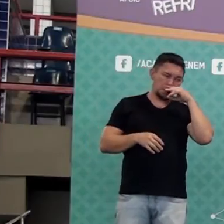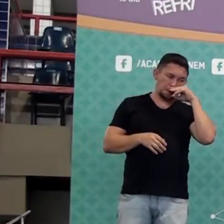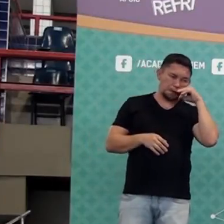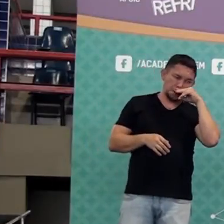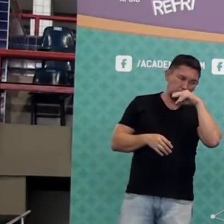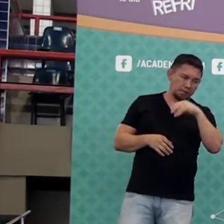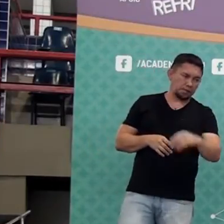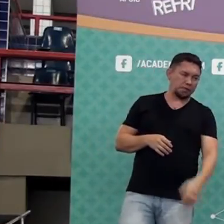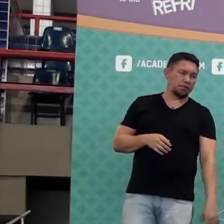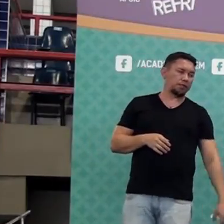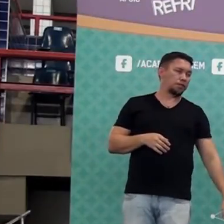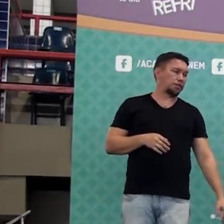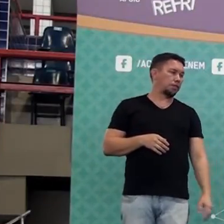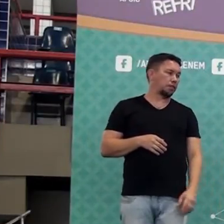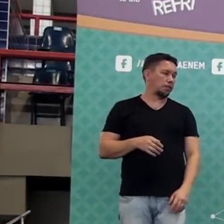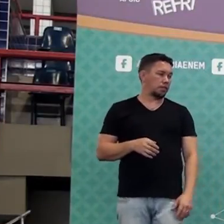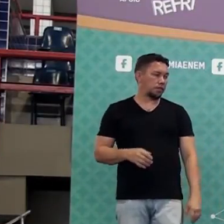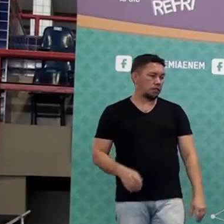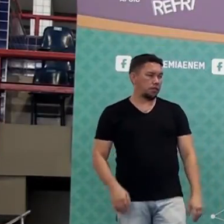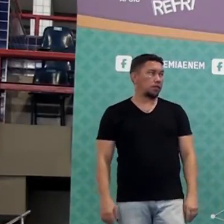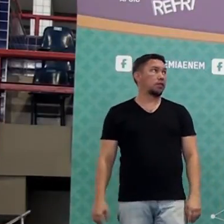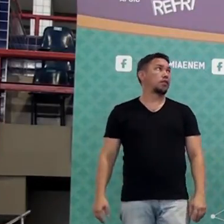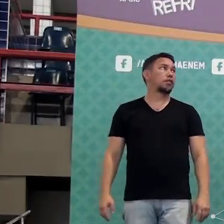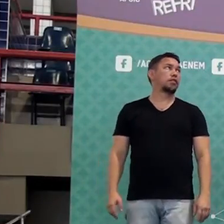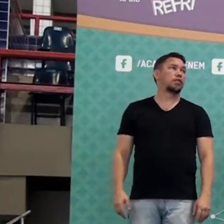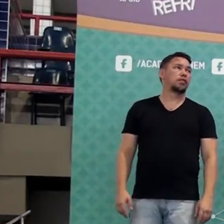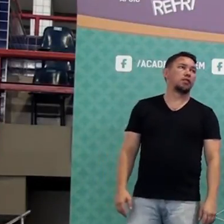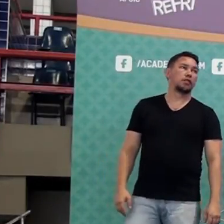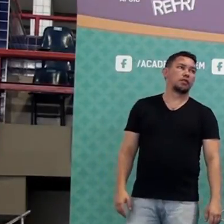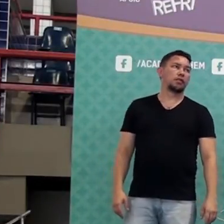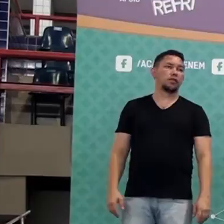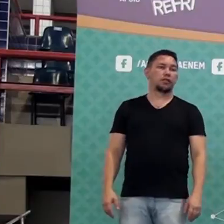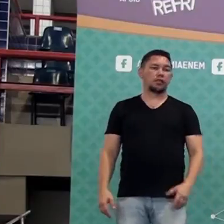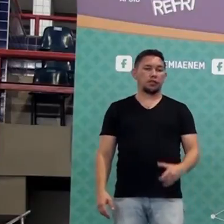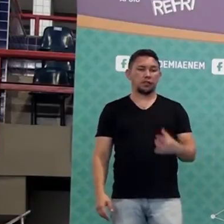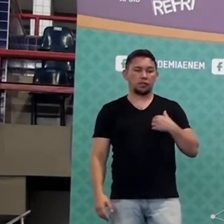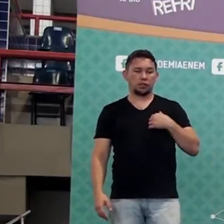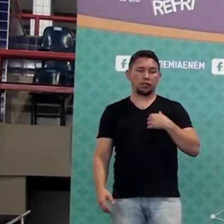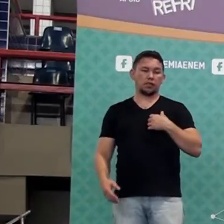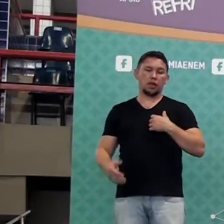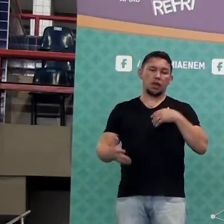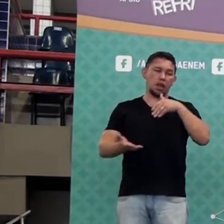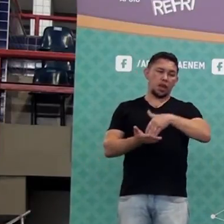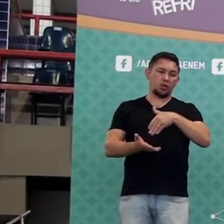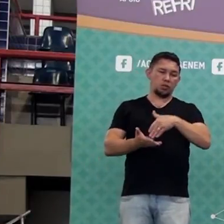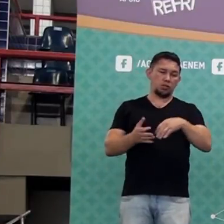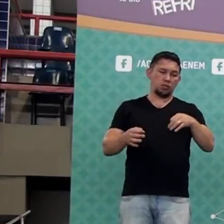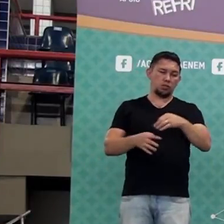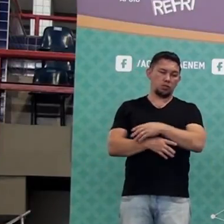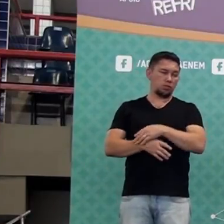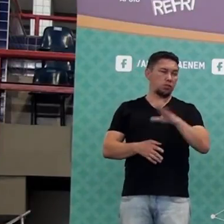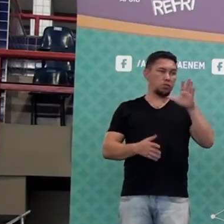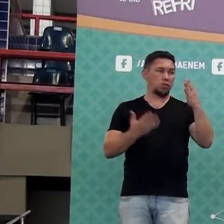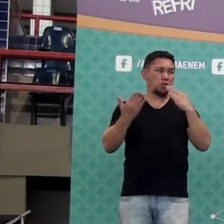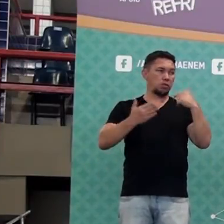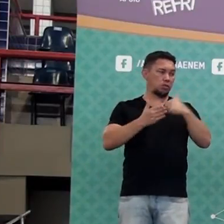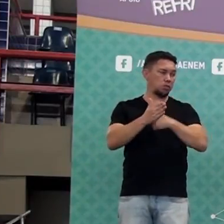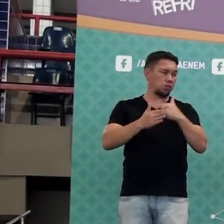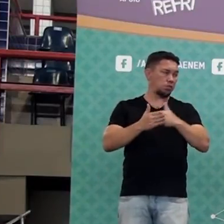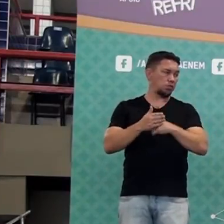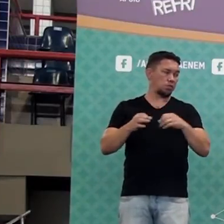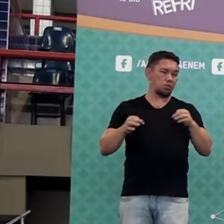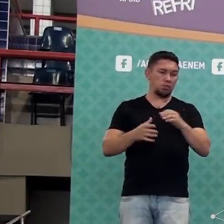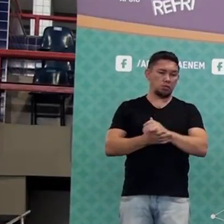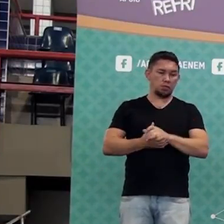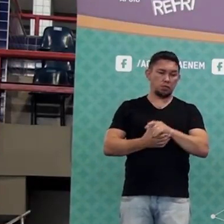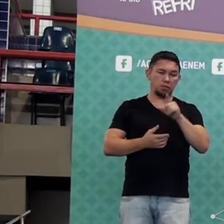Uma outra desvantagem da energia nuclear. E a última desvantagem, eu leio já as dúvidas, tá? Só para a gente